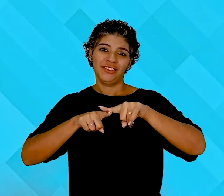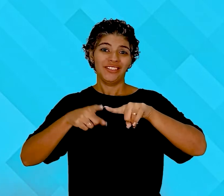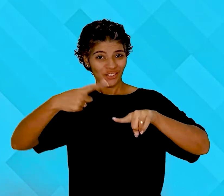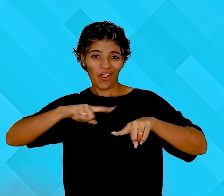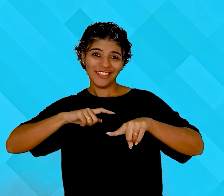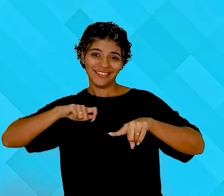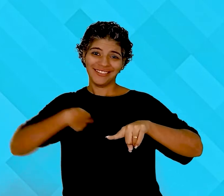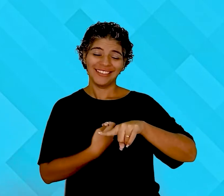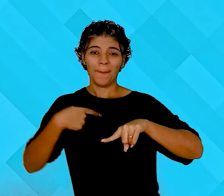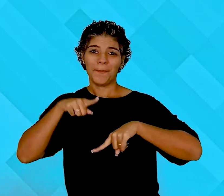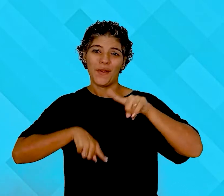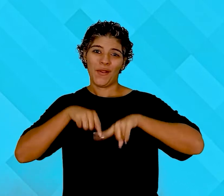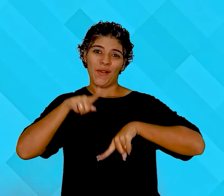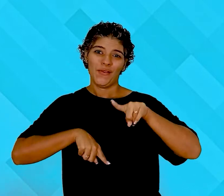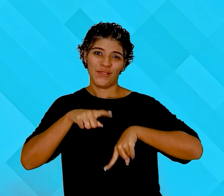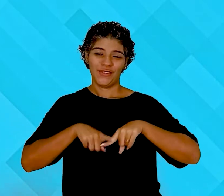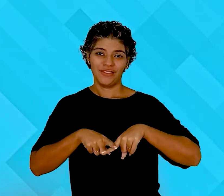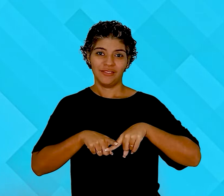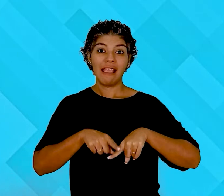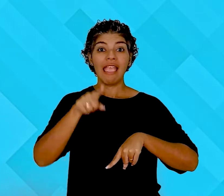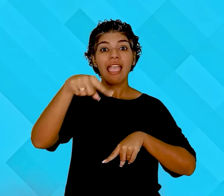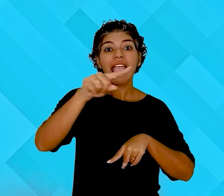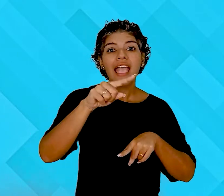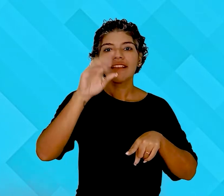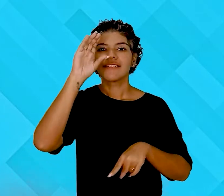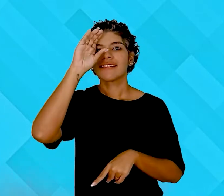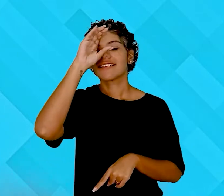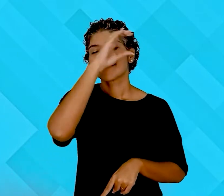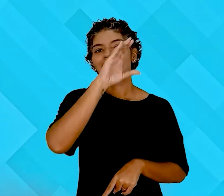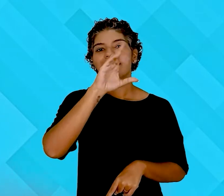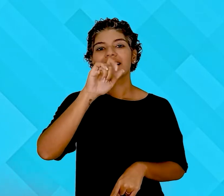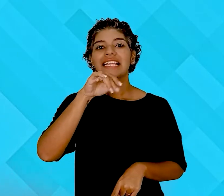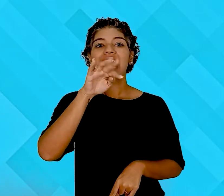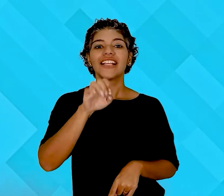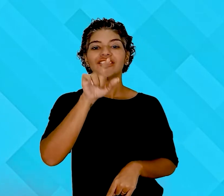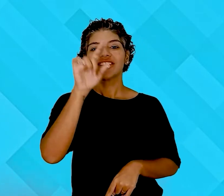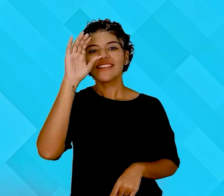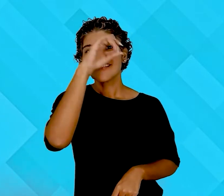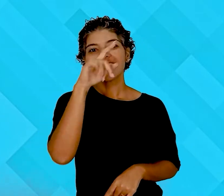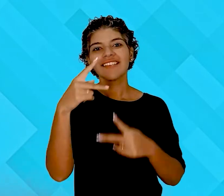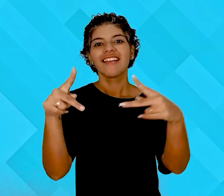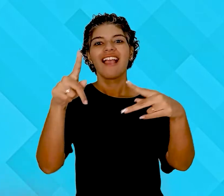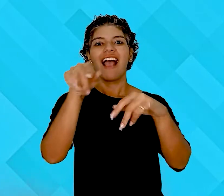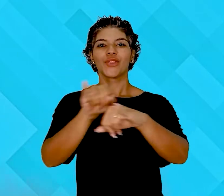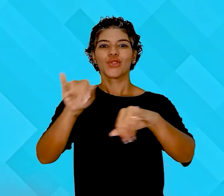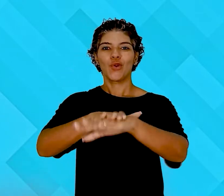essa triangulação faz com que a gente possa ter bastante clareza para atuar em todas as pontas, em todos os lados do